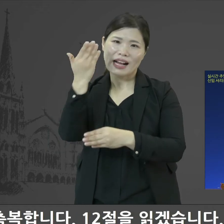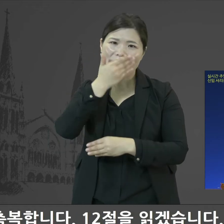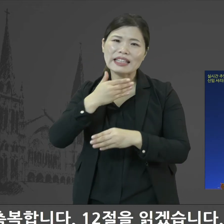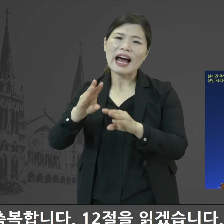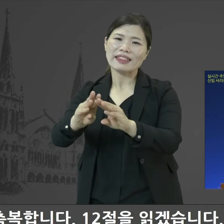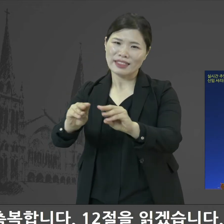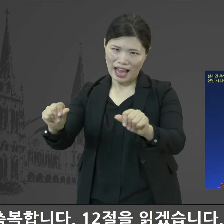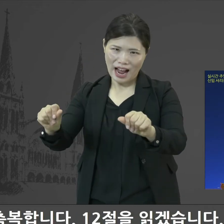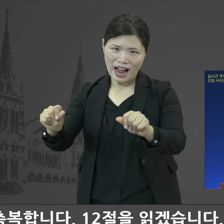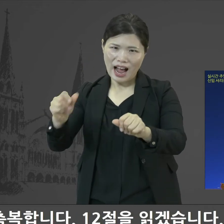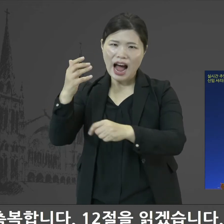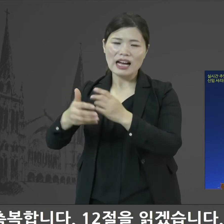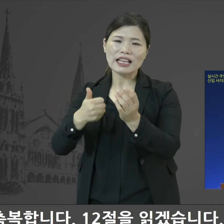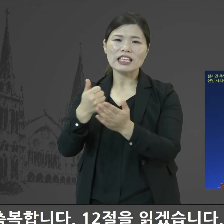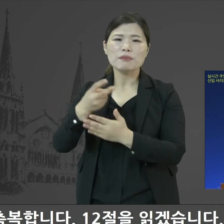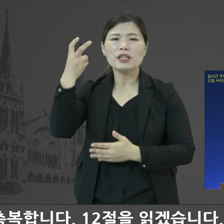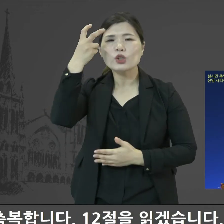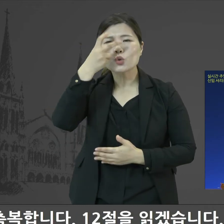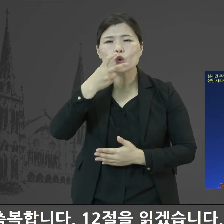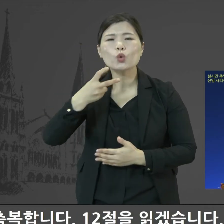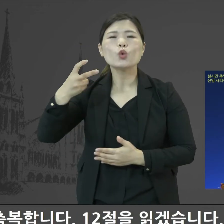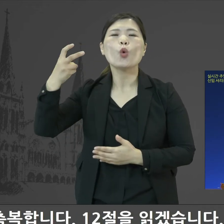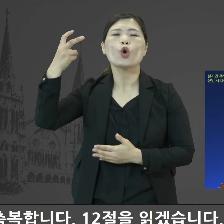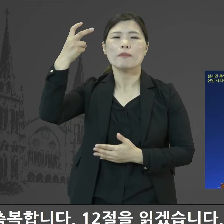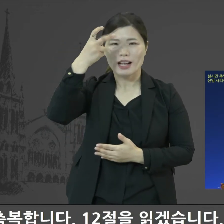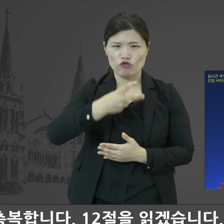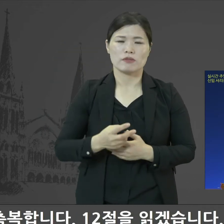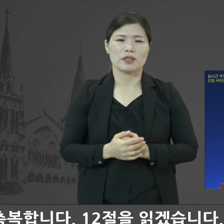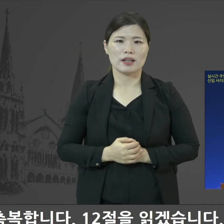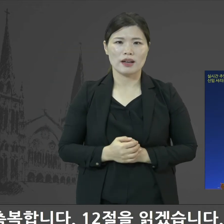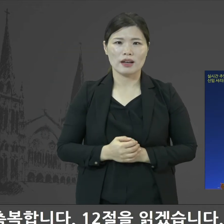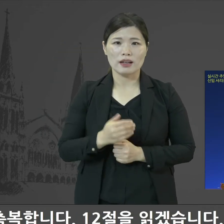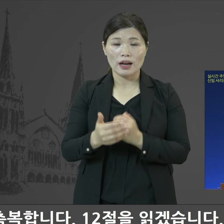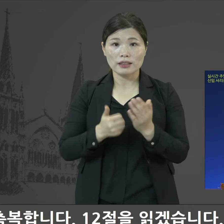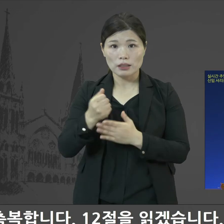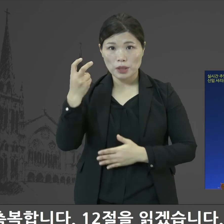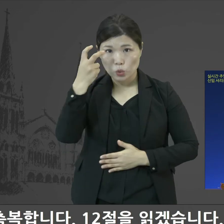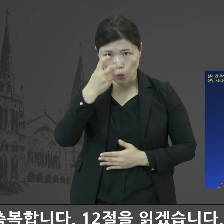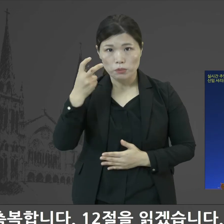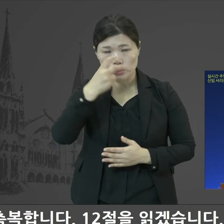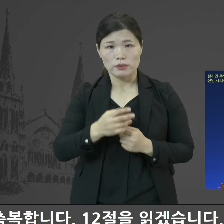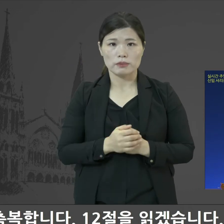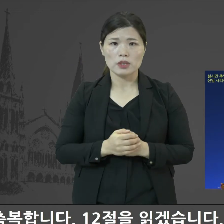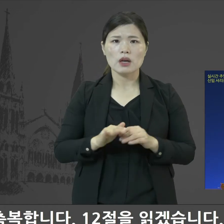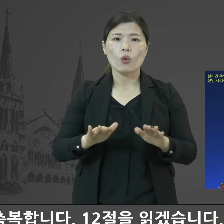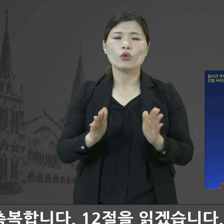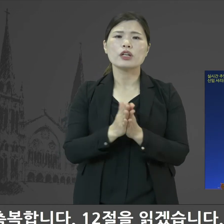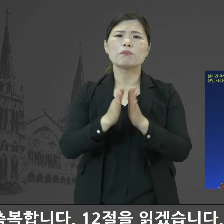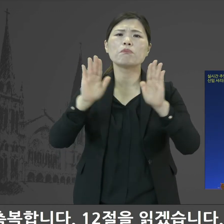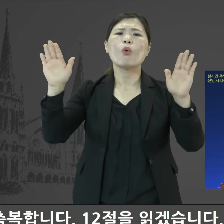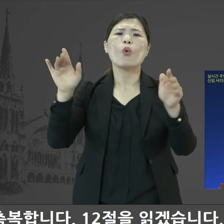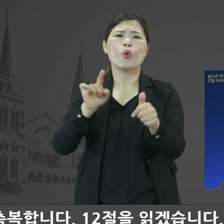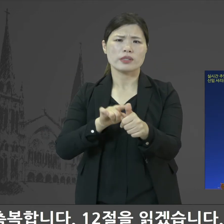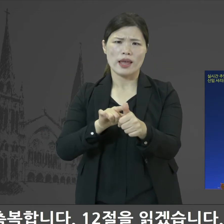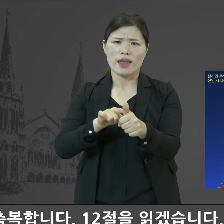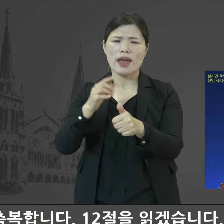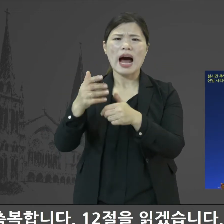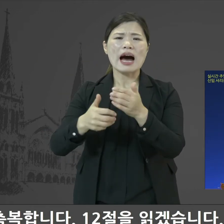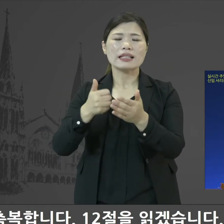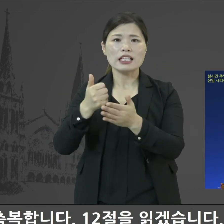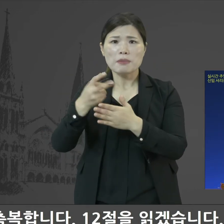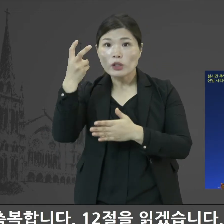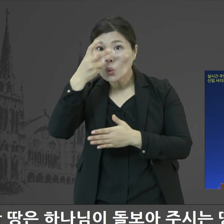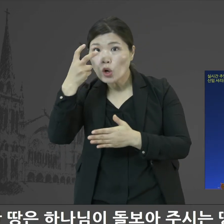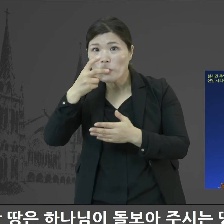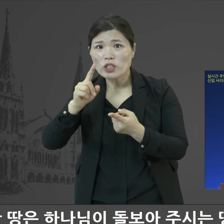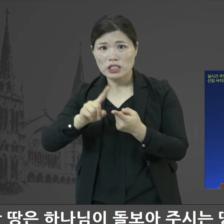하나님이 돌보아 주시는 땅, 하나님의 돌보심. 오늘 모세는 그 하나님의 돌보심을 한